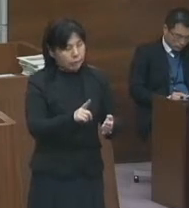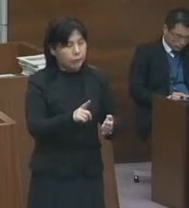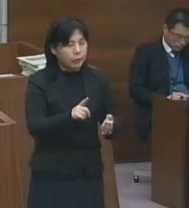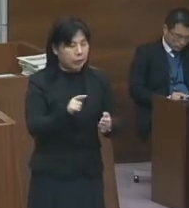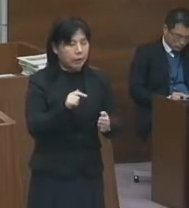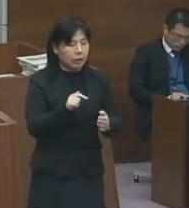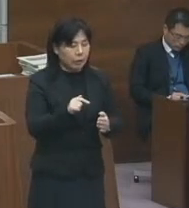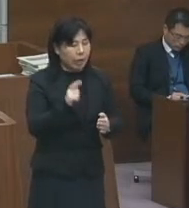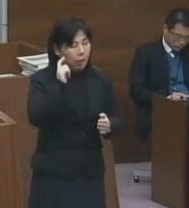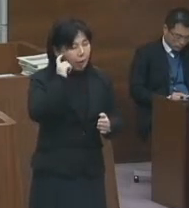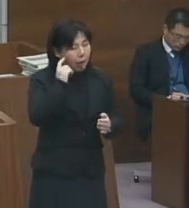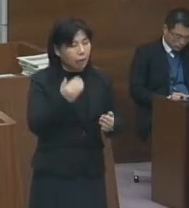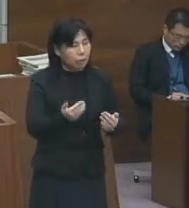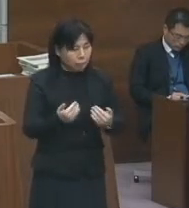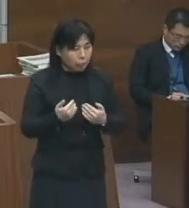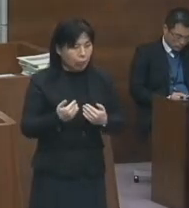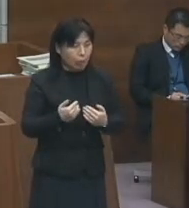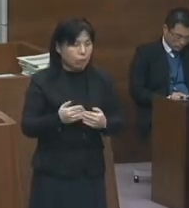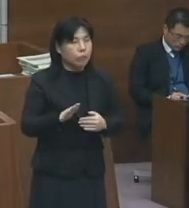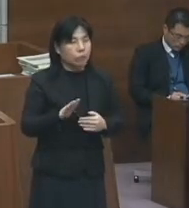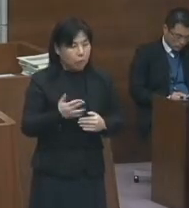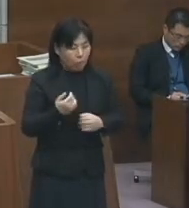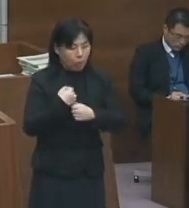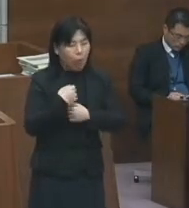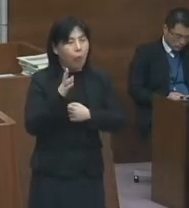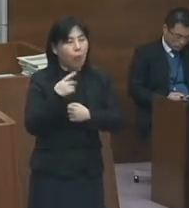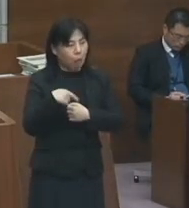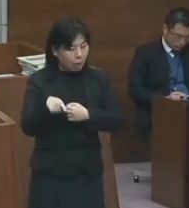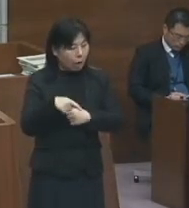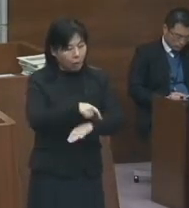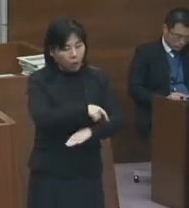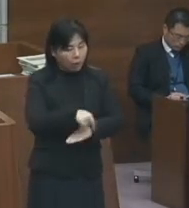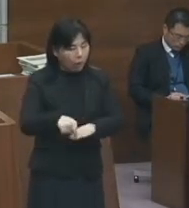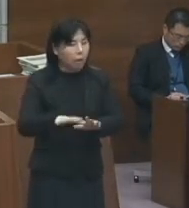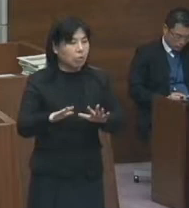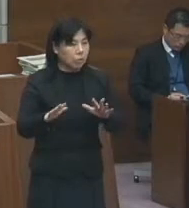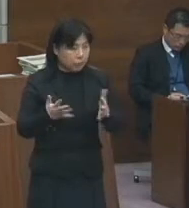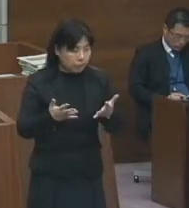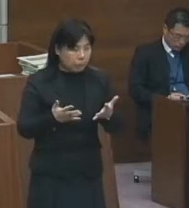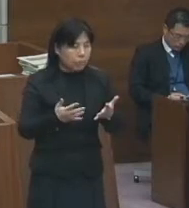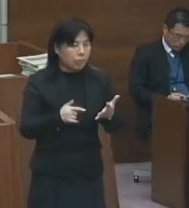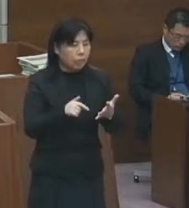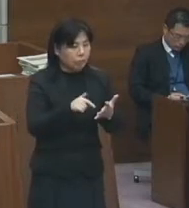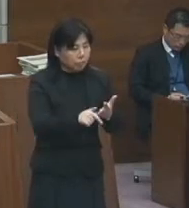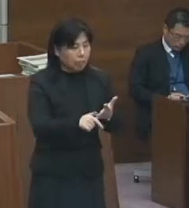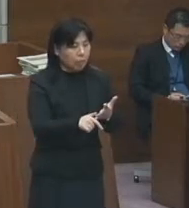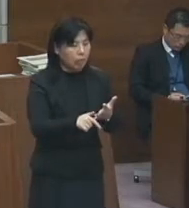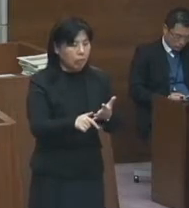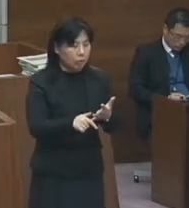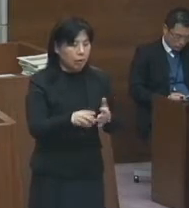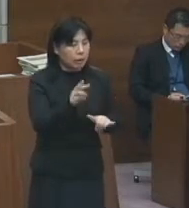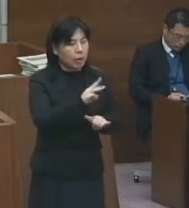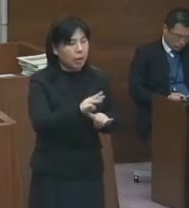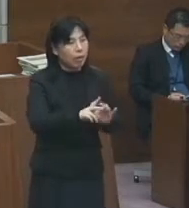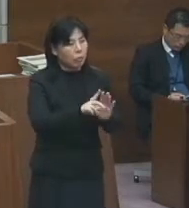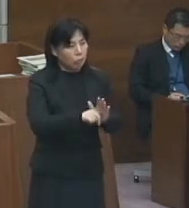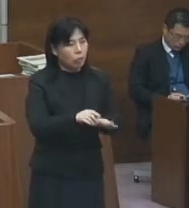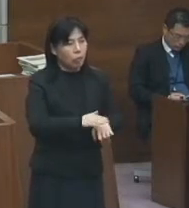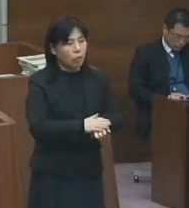兵庫県においては、そのような計画が見当たりません。災害発生時の火葬体制は十分か、認識を問